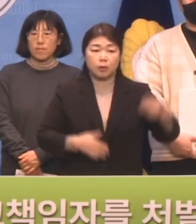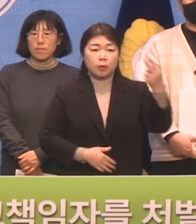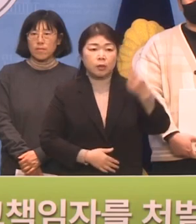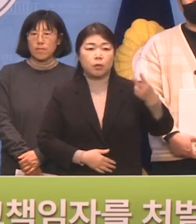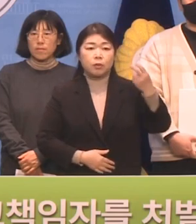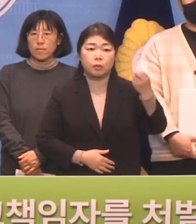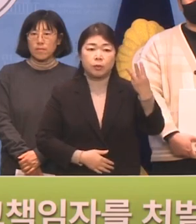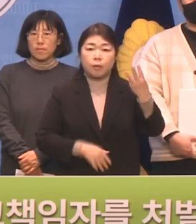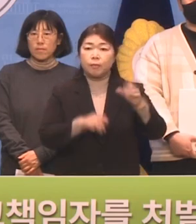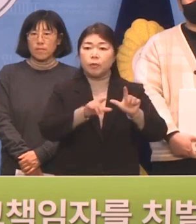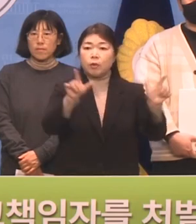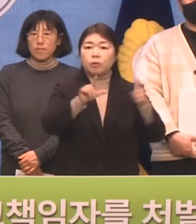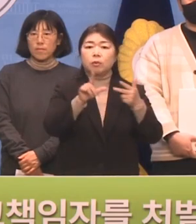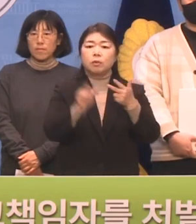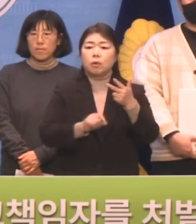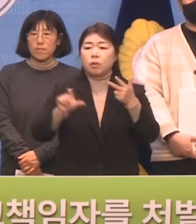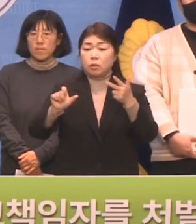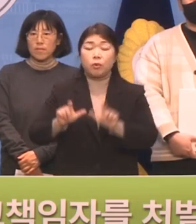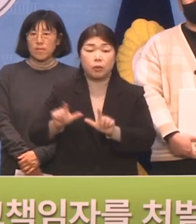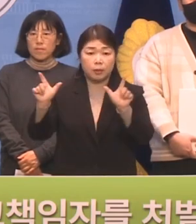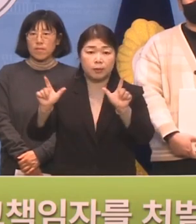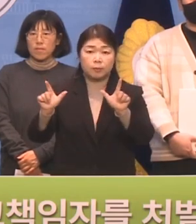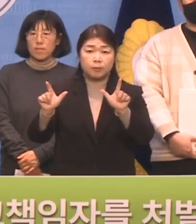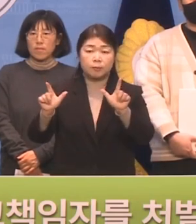2023년 7월 15일